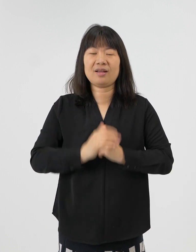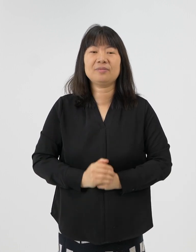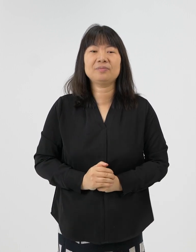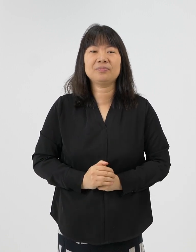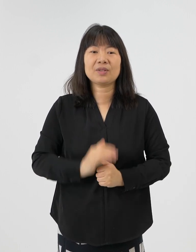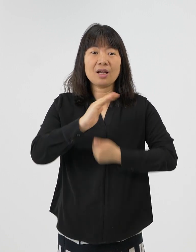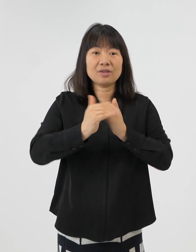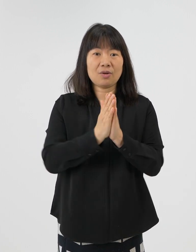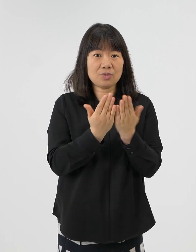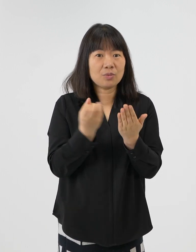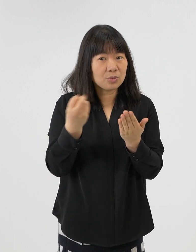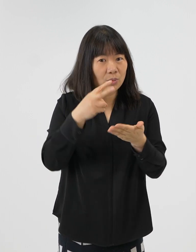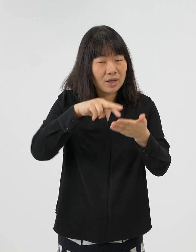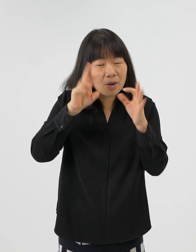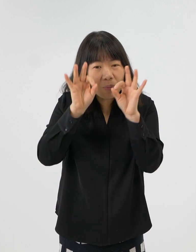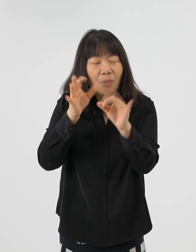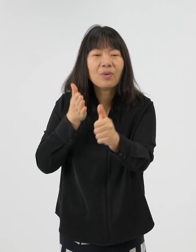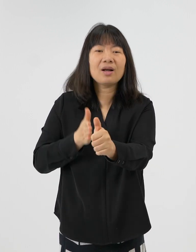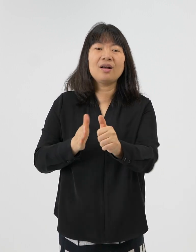성경을 또 보십시다.